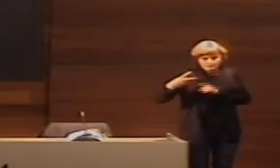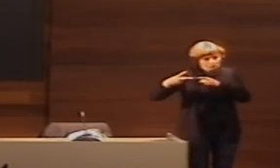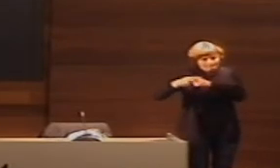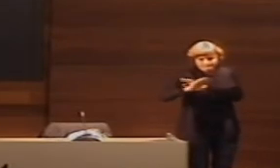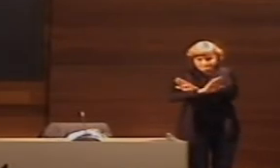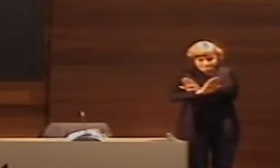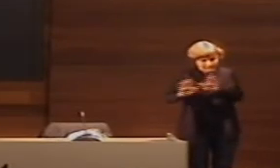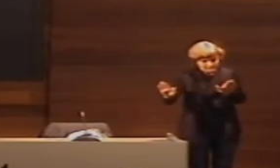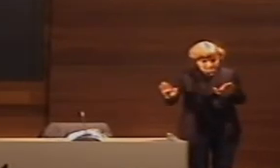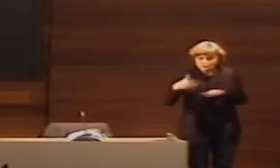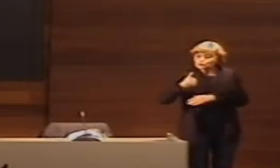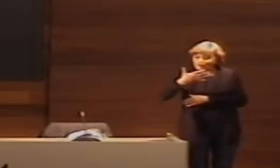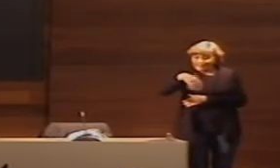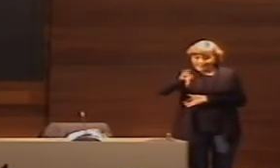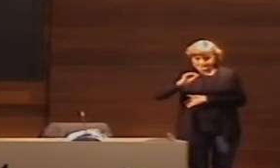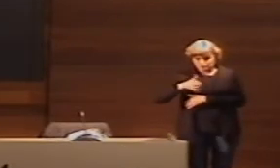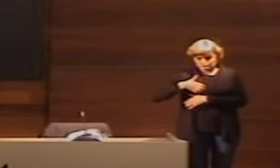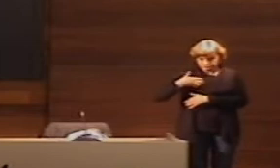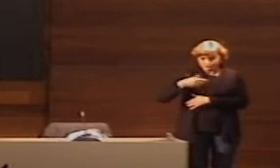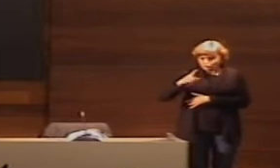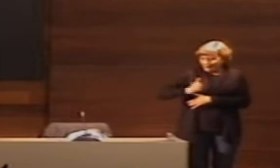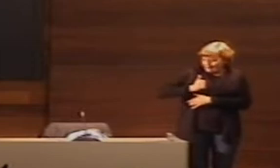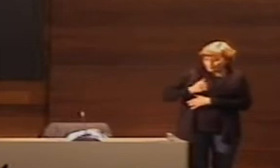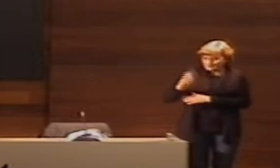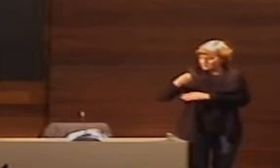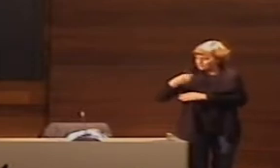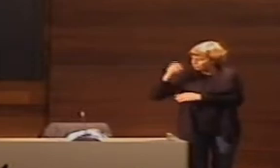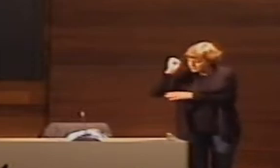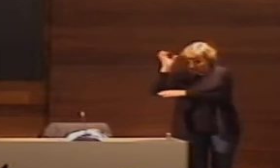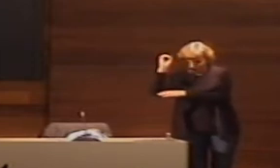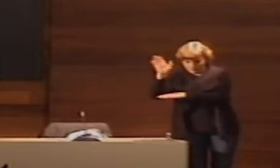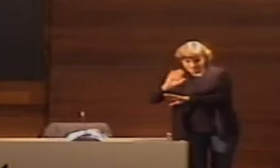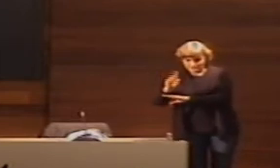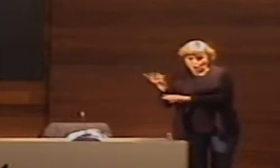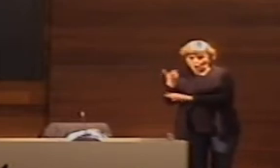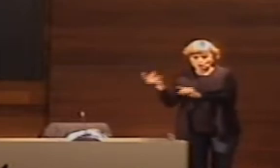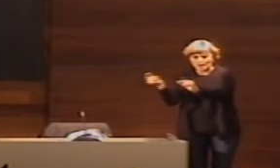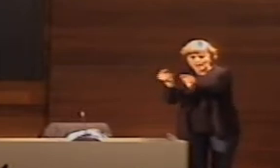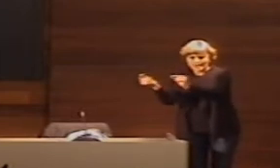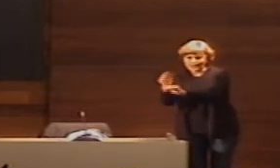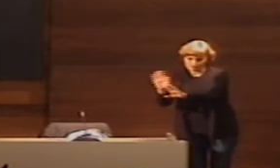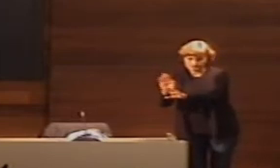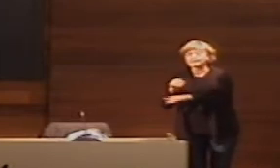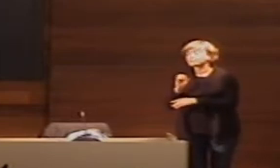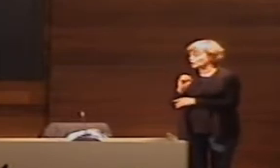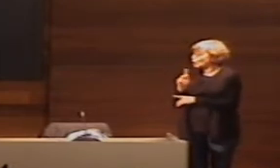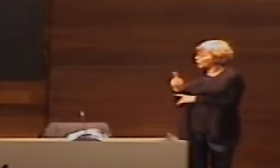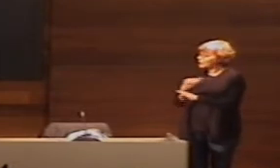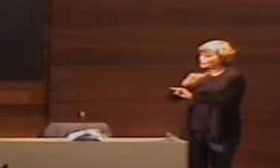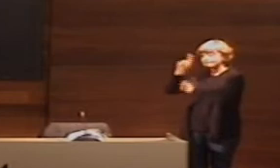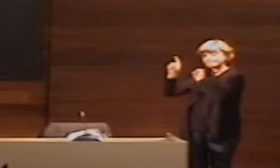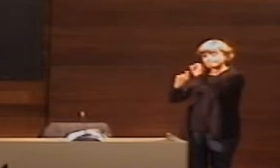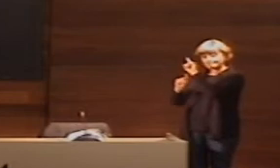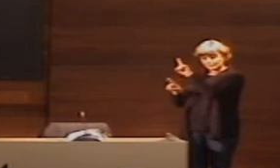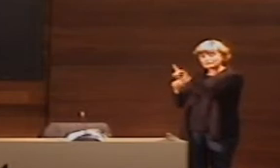tutee, es, entiendo, para aprovechar que está Ignacio Puig aquí, no para enzarzarnos entre nosotros en discusiones estériles. Yo quería preguntarle, pero